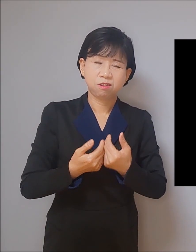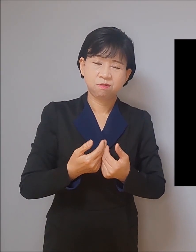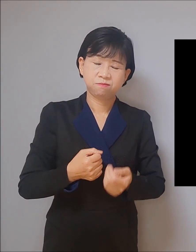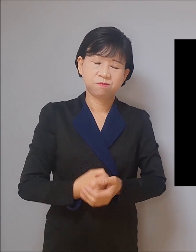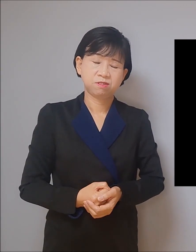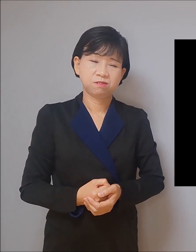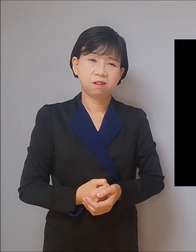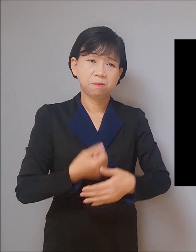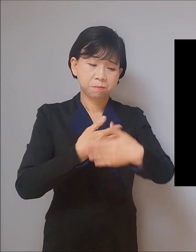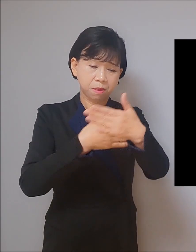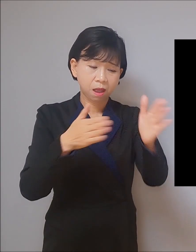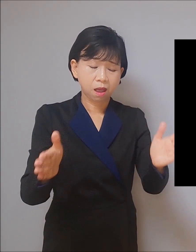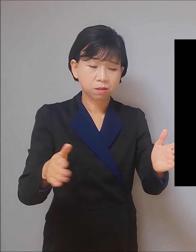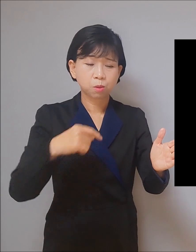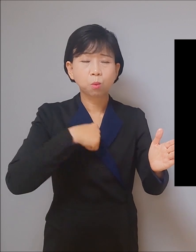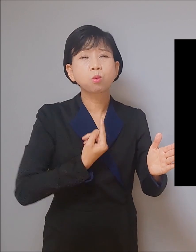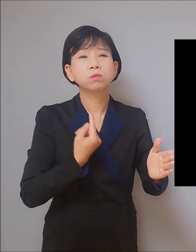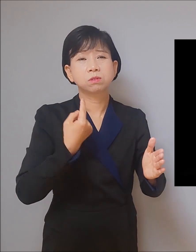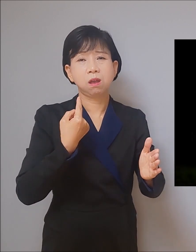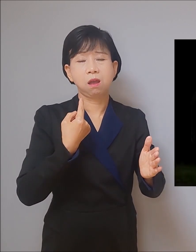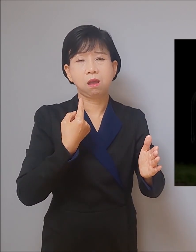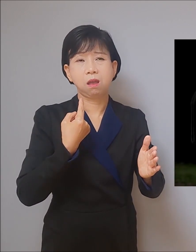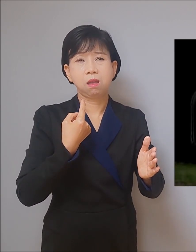텅 빈 방에 혼자 있을 때,